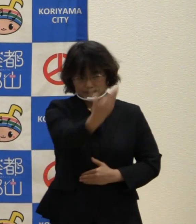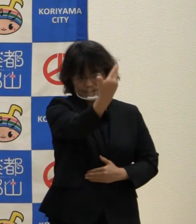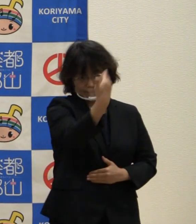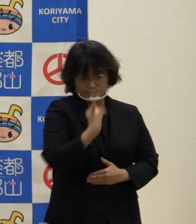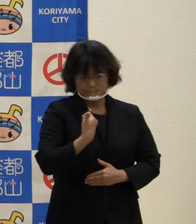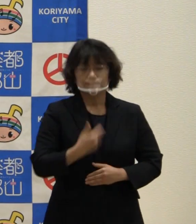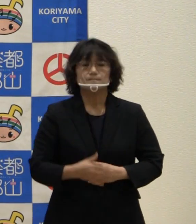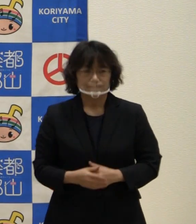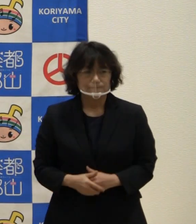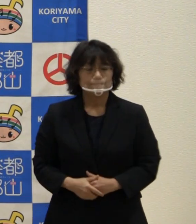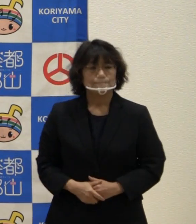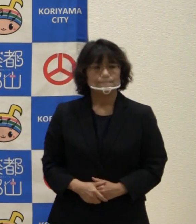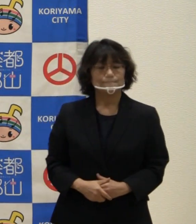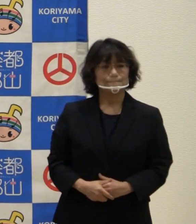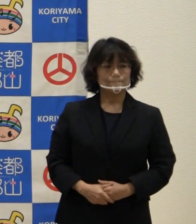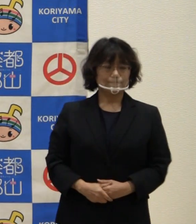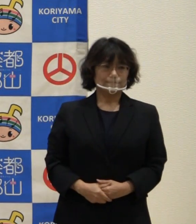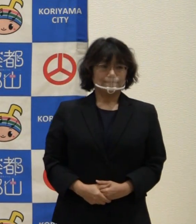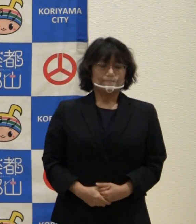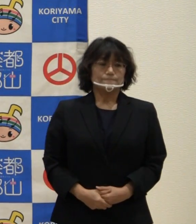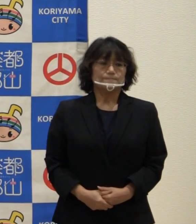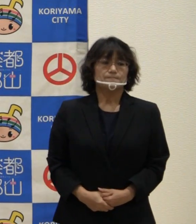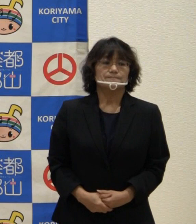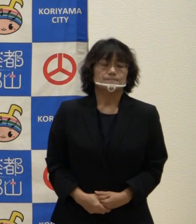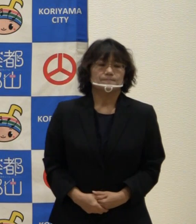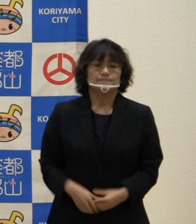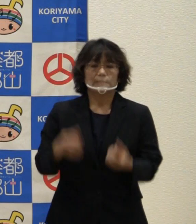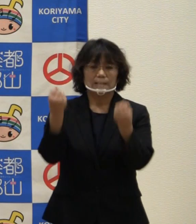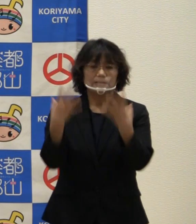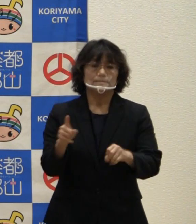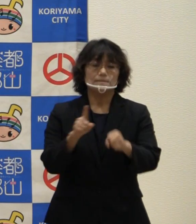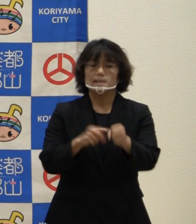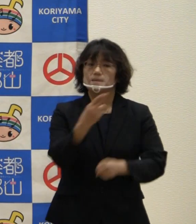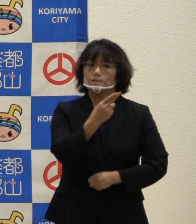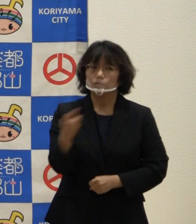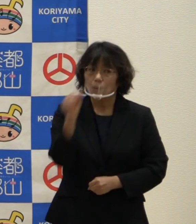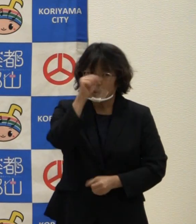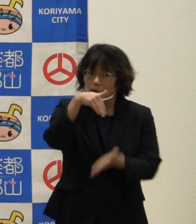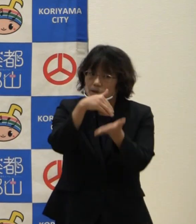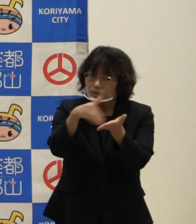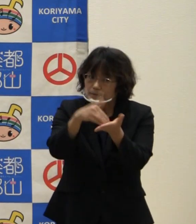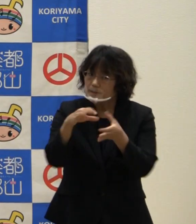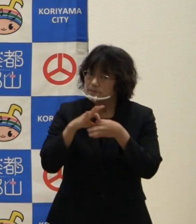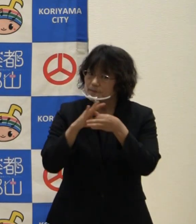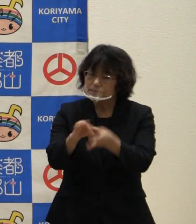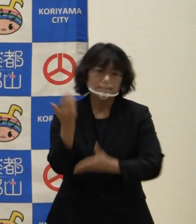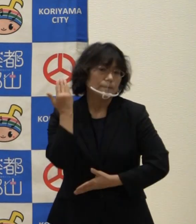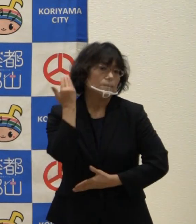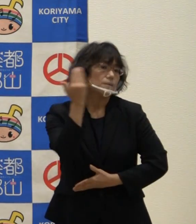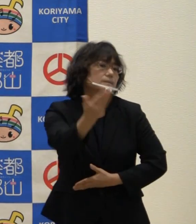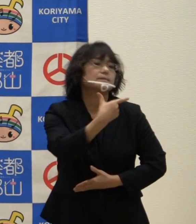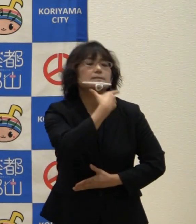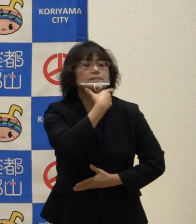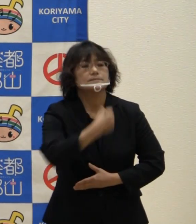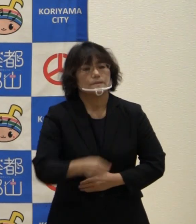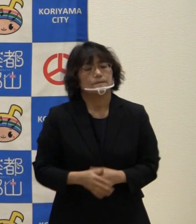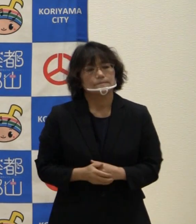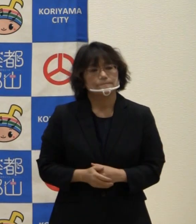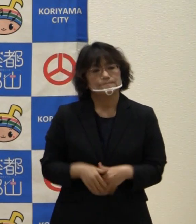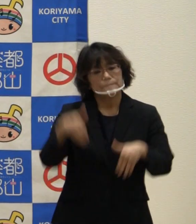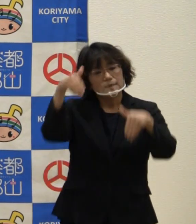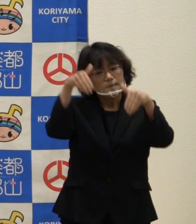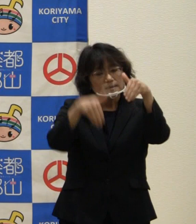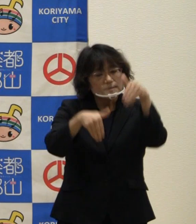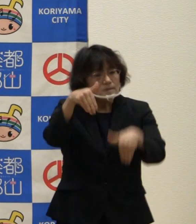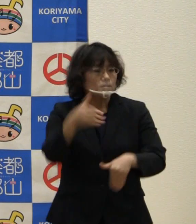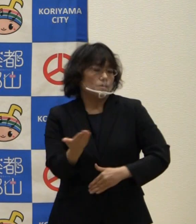よろしくお願いします。実は新年度予算についてお伺いしたいんですけれども、選挙を控えて骨格